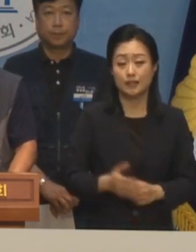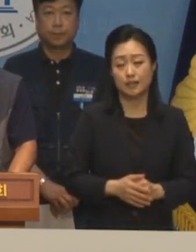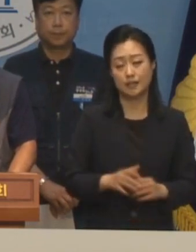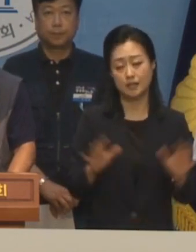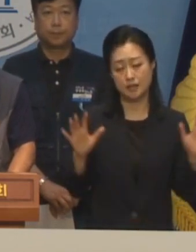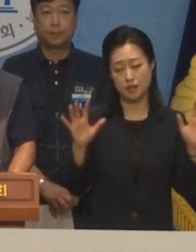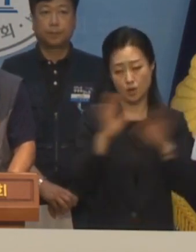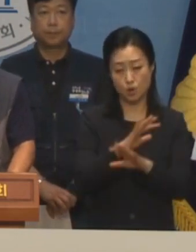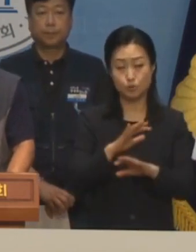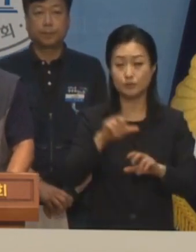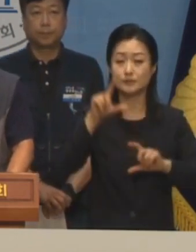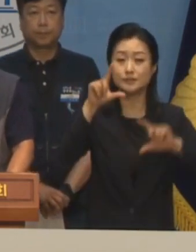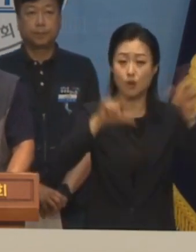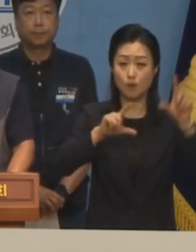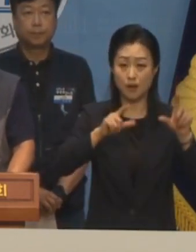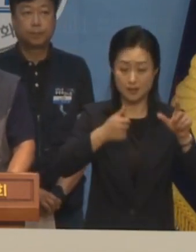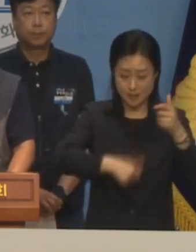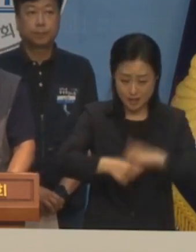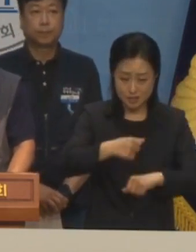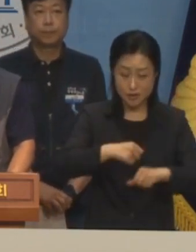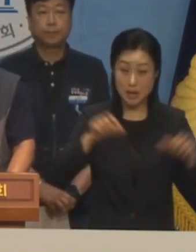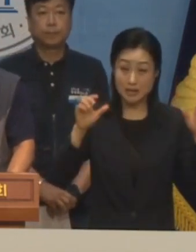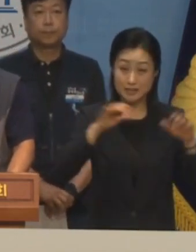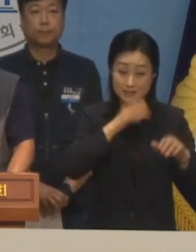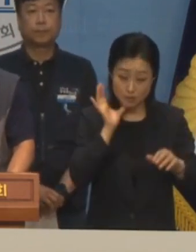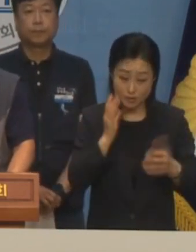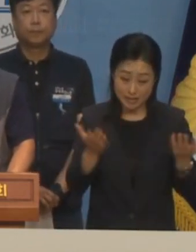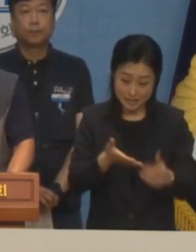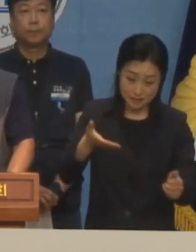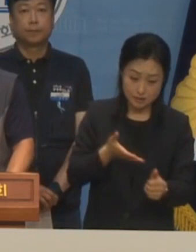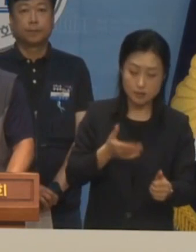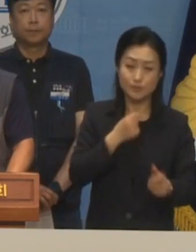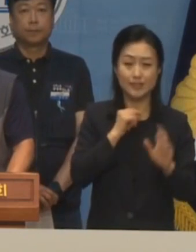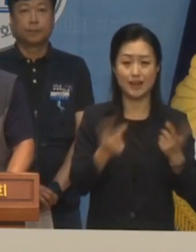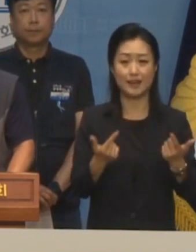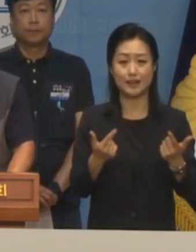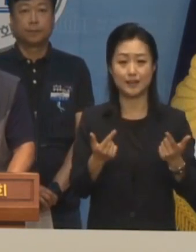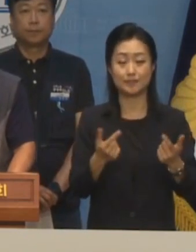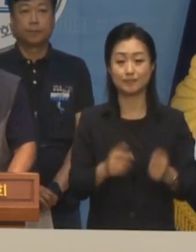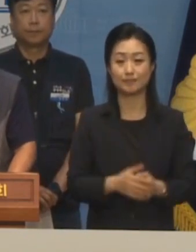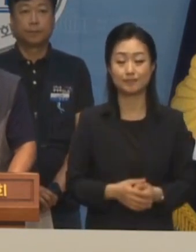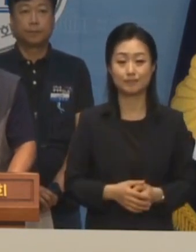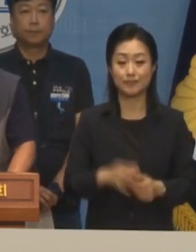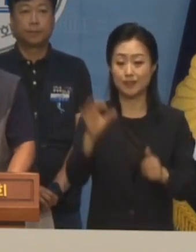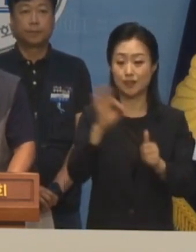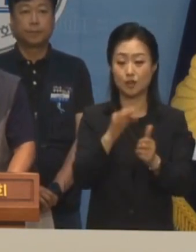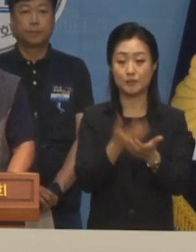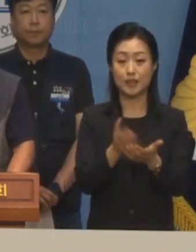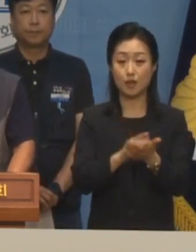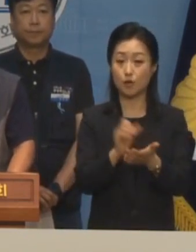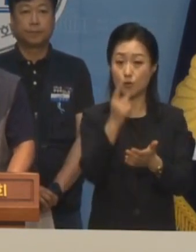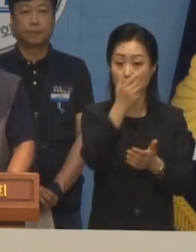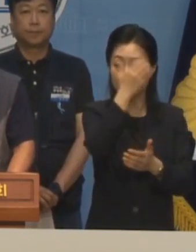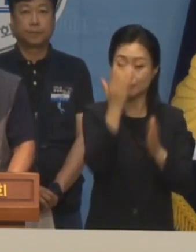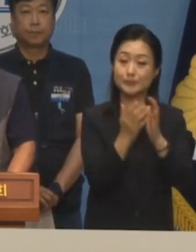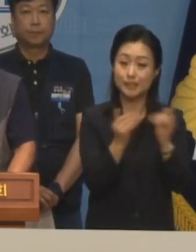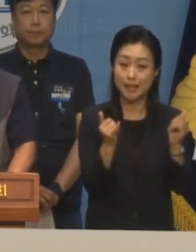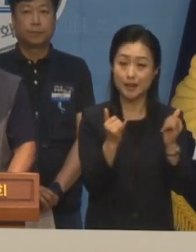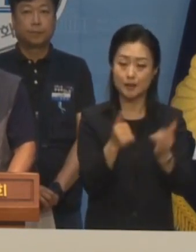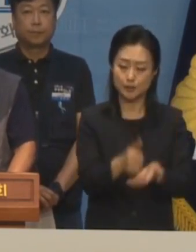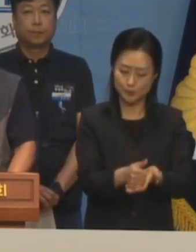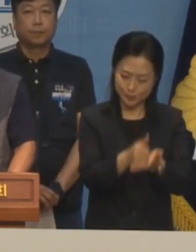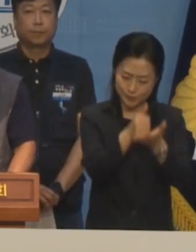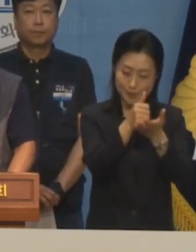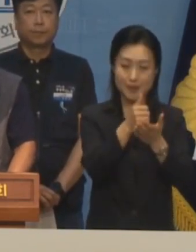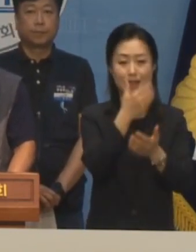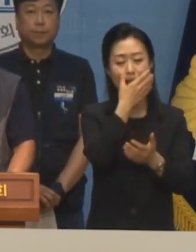암담한 현실을 후세대까지 물려주길 원하지 않습니다. 부디 이번 연금 개혁으로 청년 세대에게